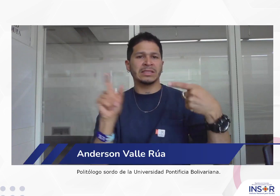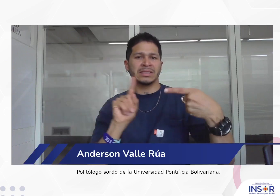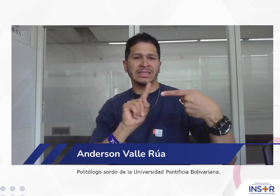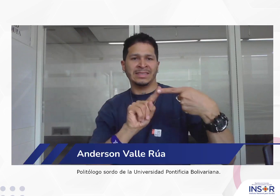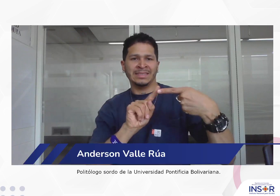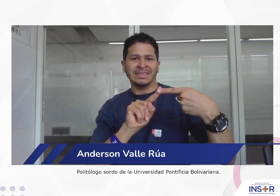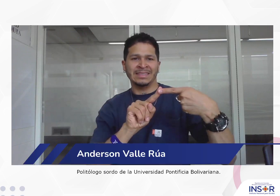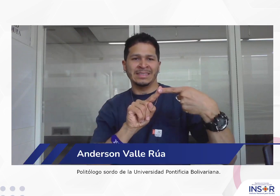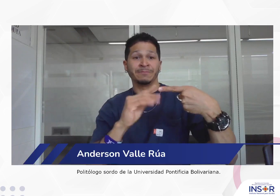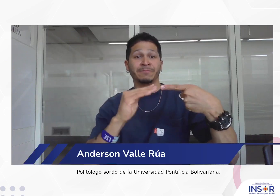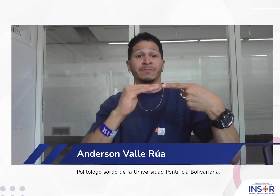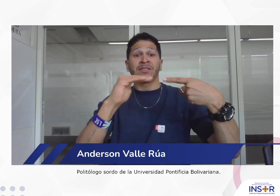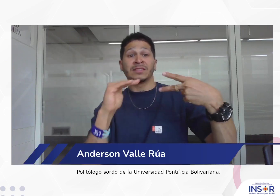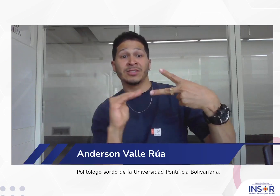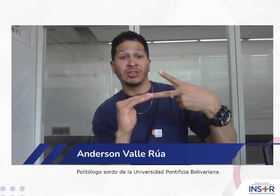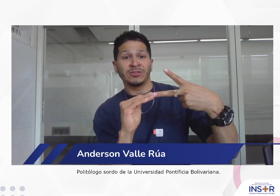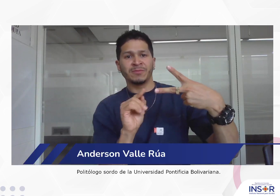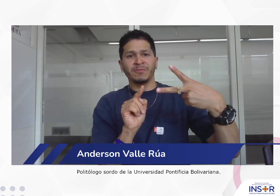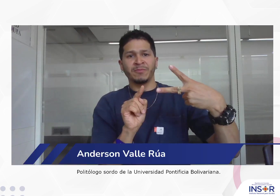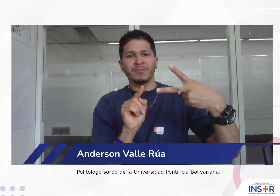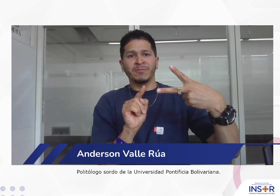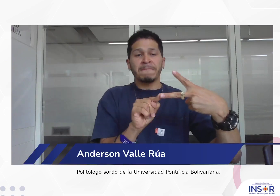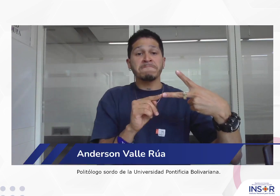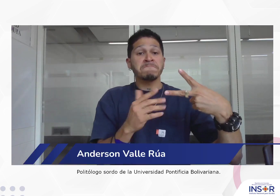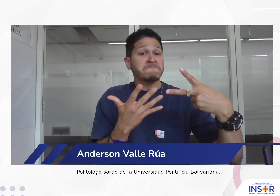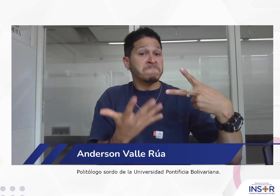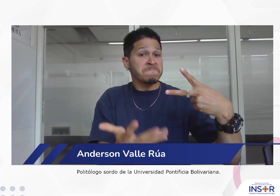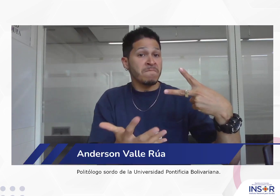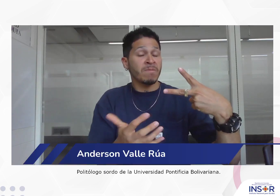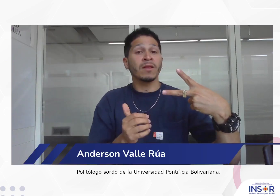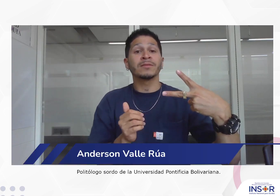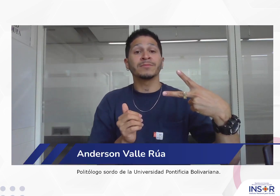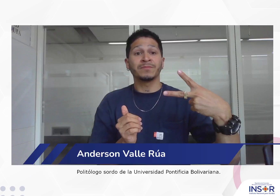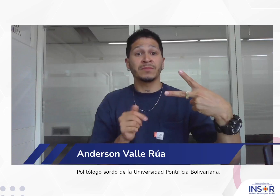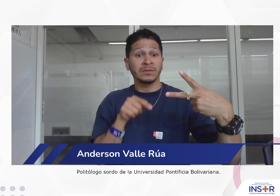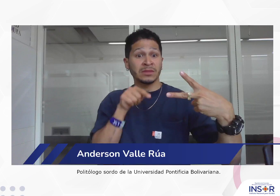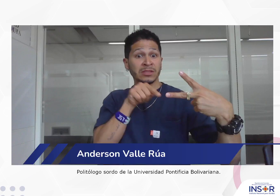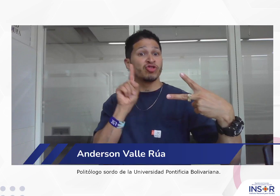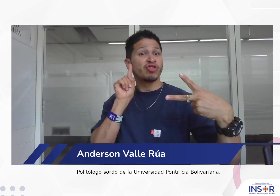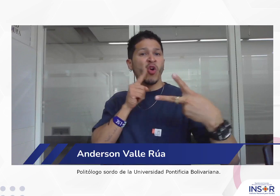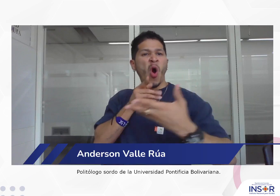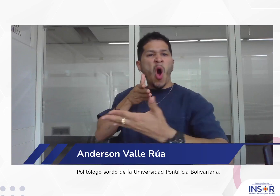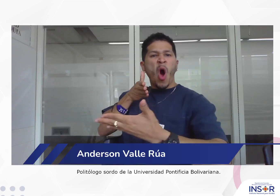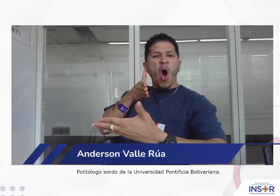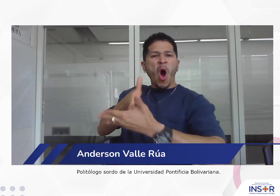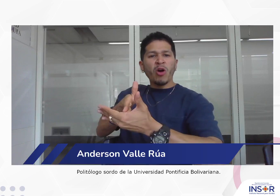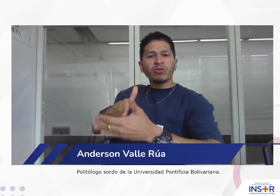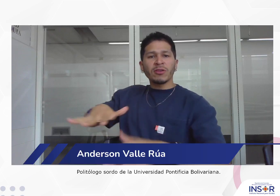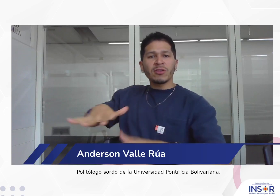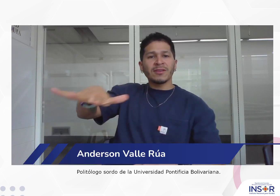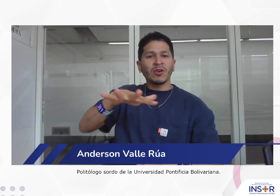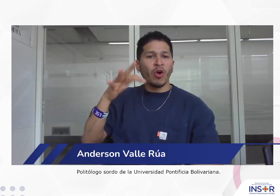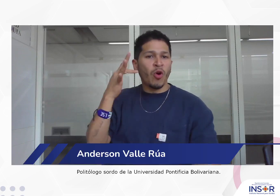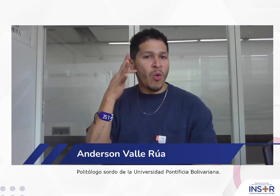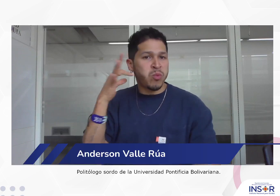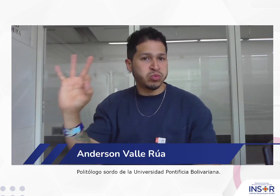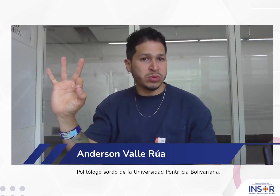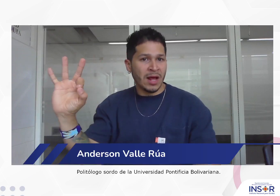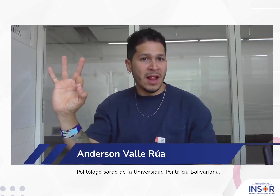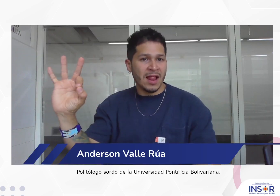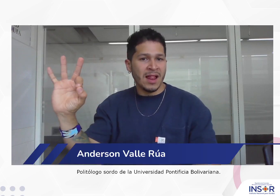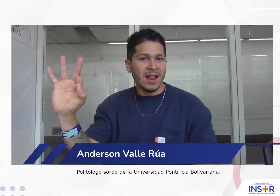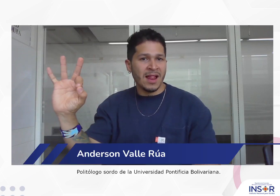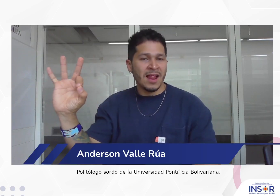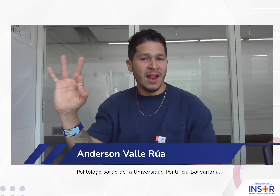un canal bueno, hay un canal de YouTube donde se puede indagar mucho más de esto y donde se ven estas discusiones. Por otro